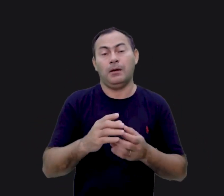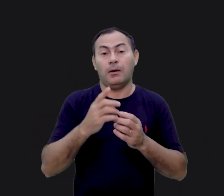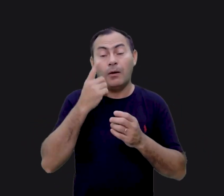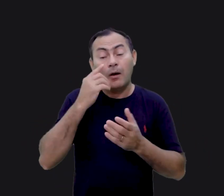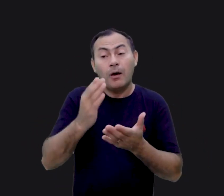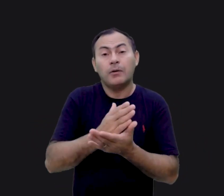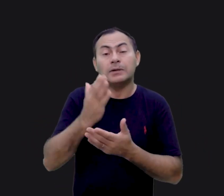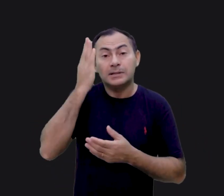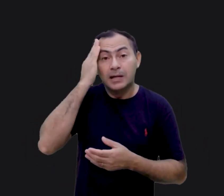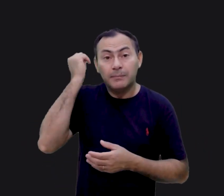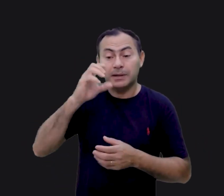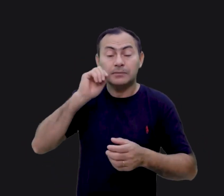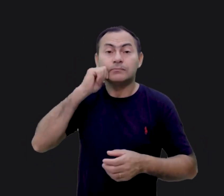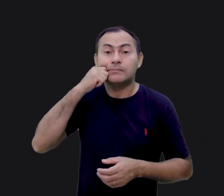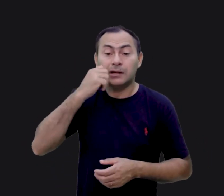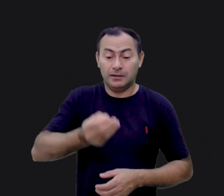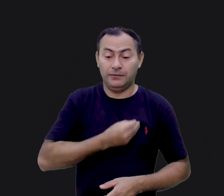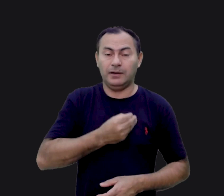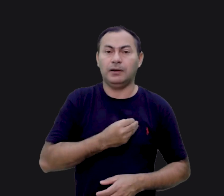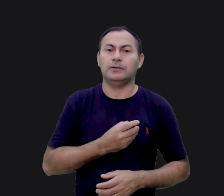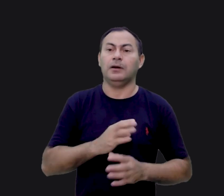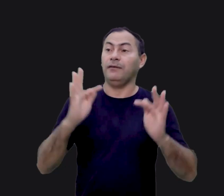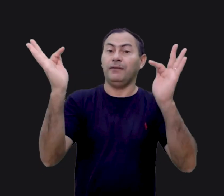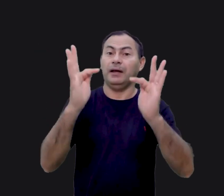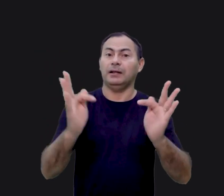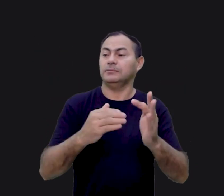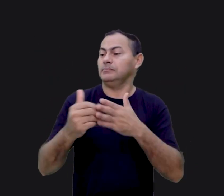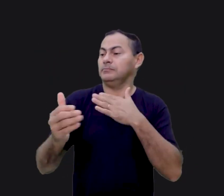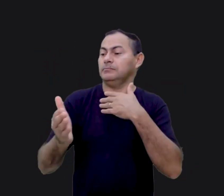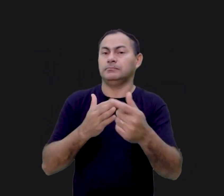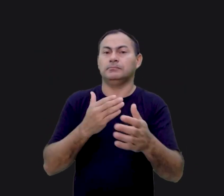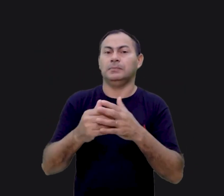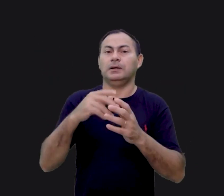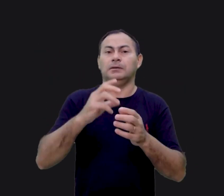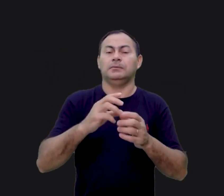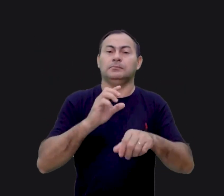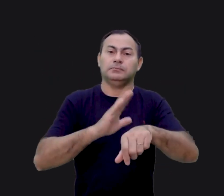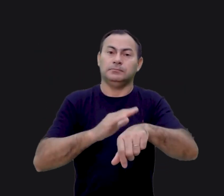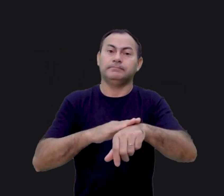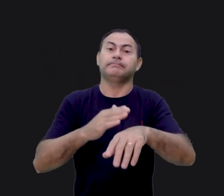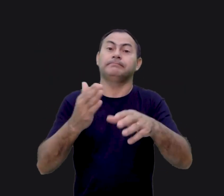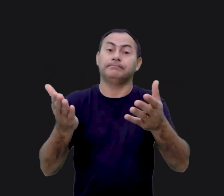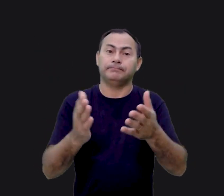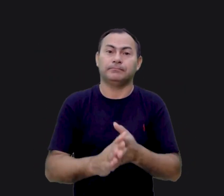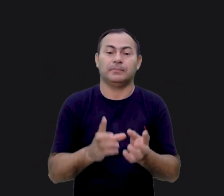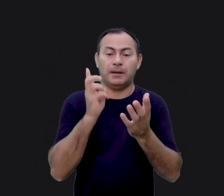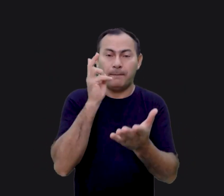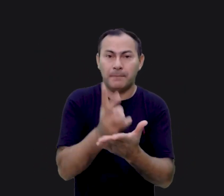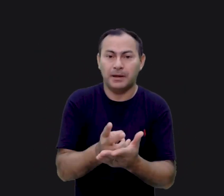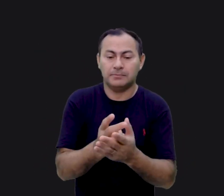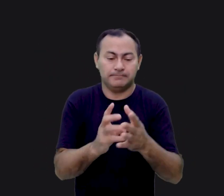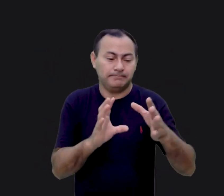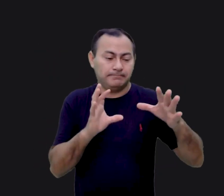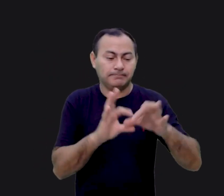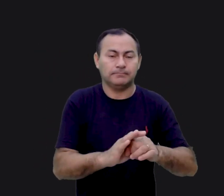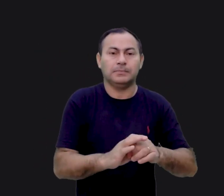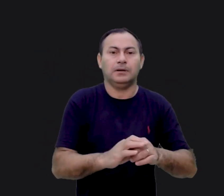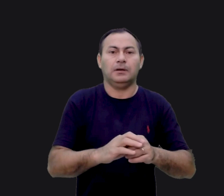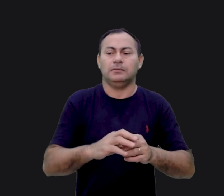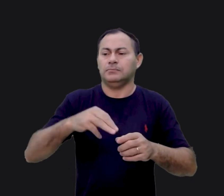Paulo diz que sabia o segredo de Viver Contente independentemente das circunstâncias mesmo Acorrentado em